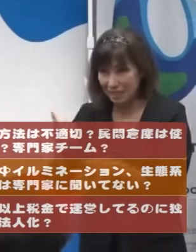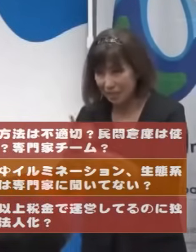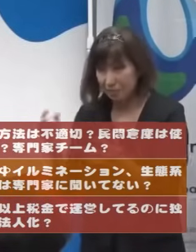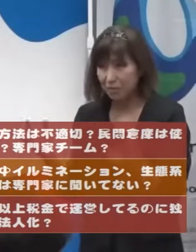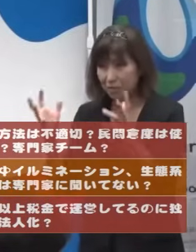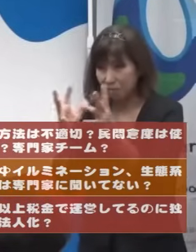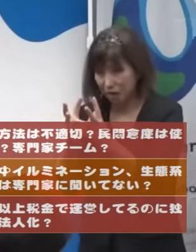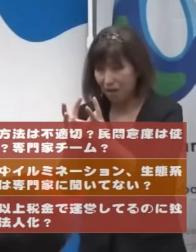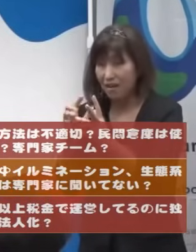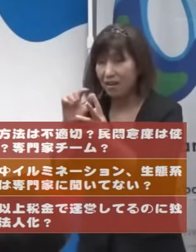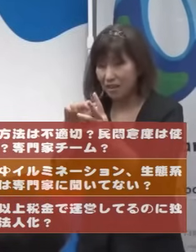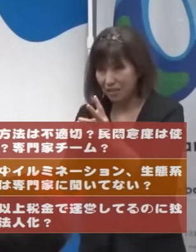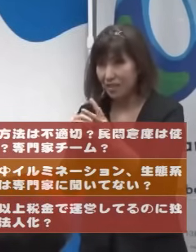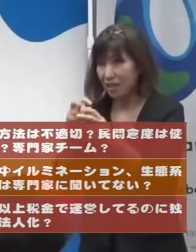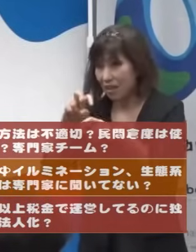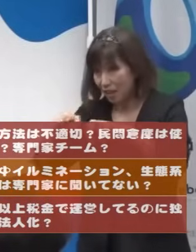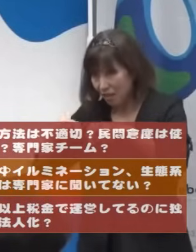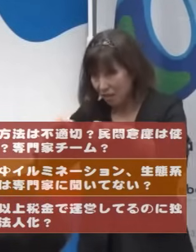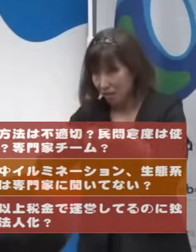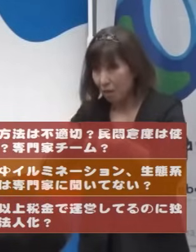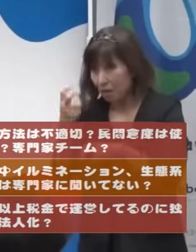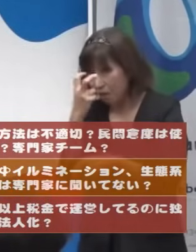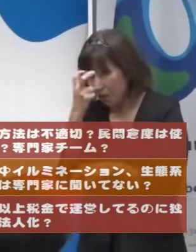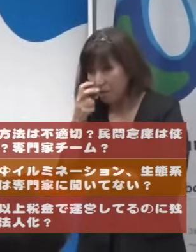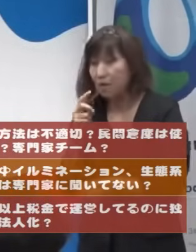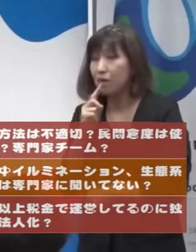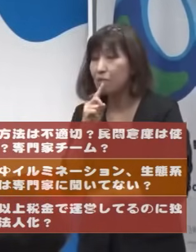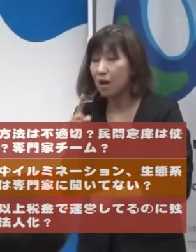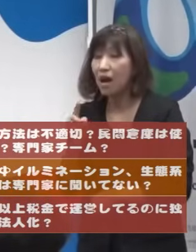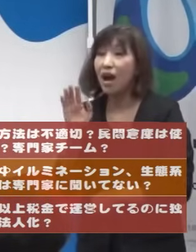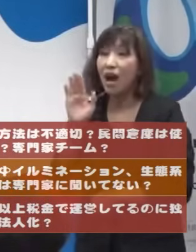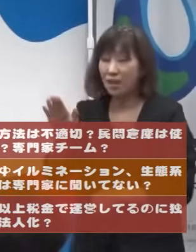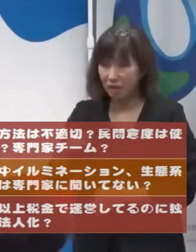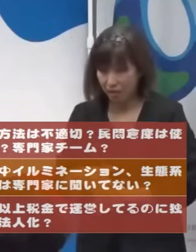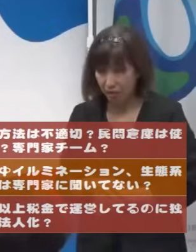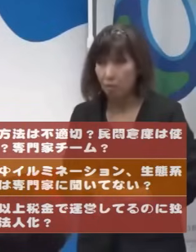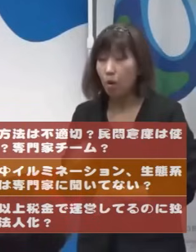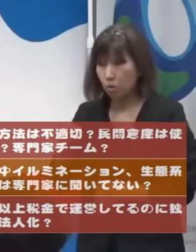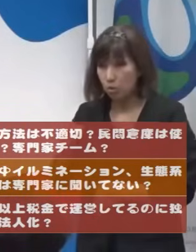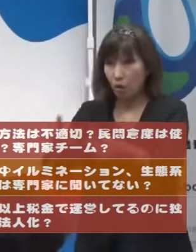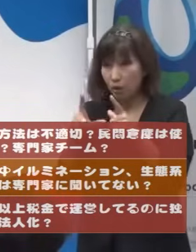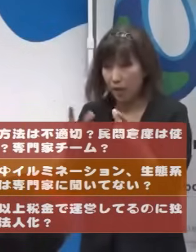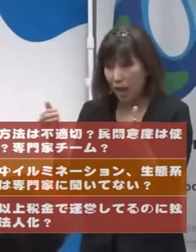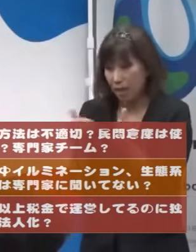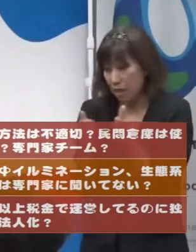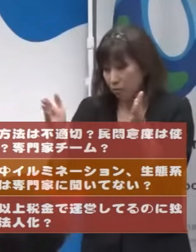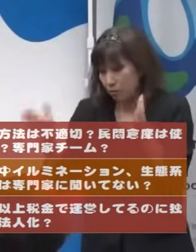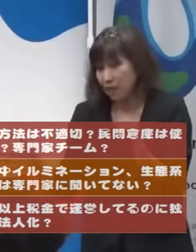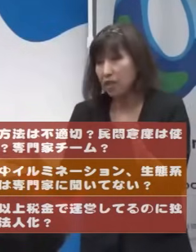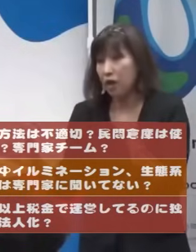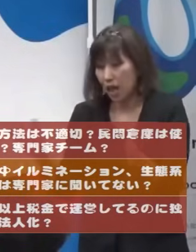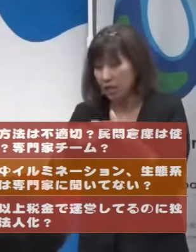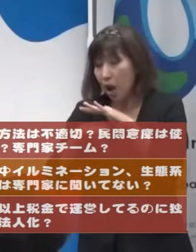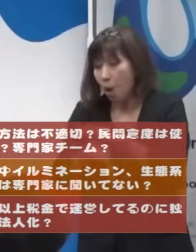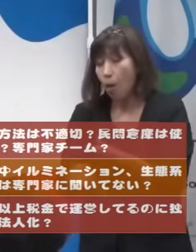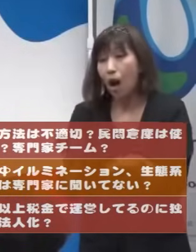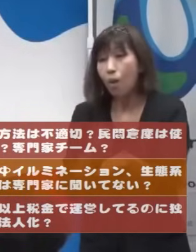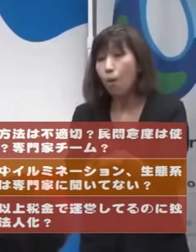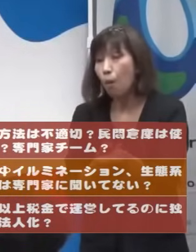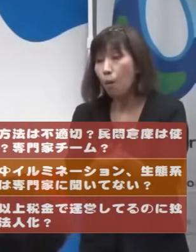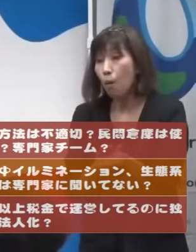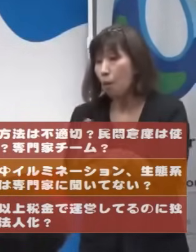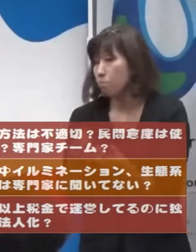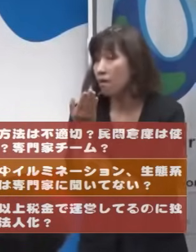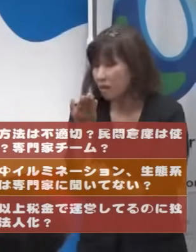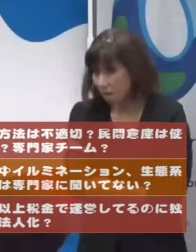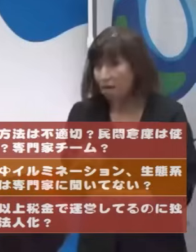答申が出るまでは今の保管方法をご継続されるのかというのと、あと仮にそうだとすると、い